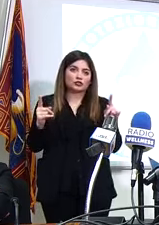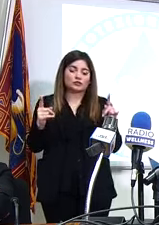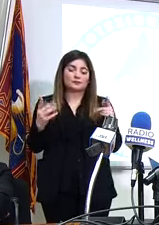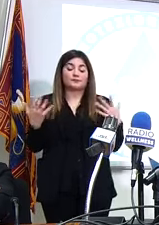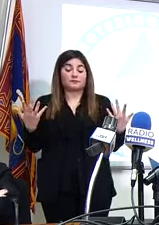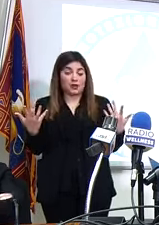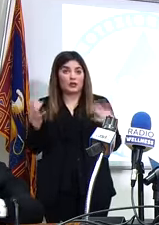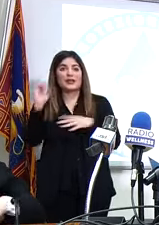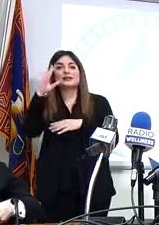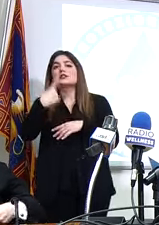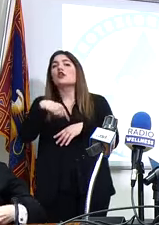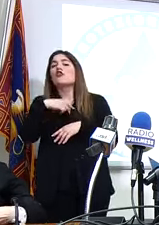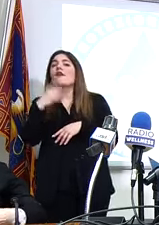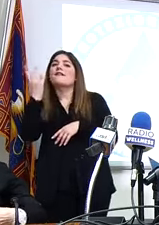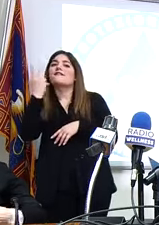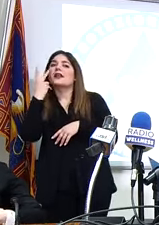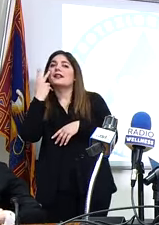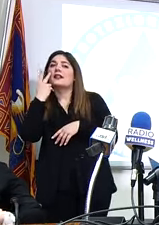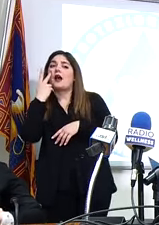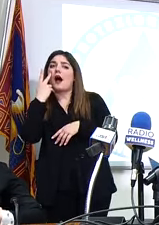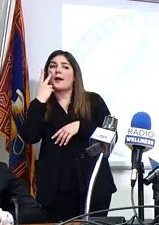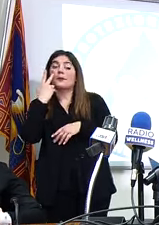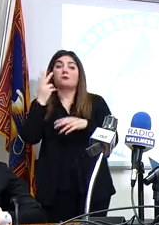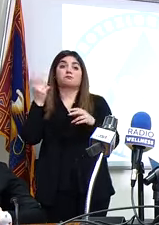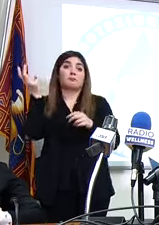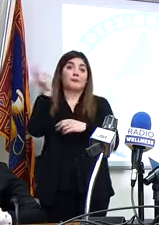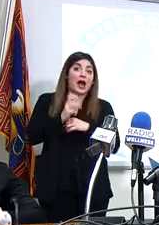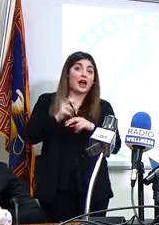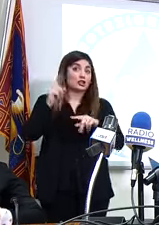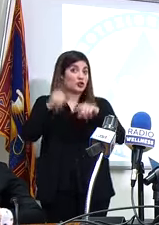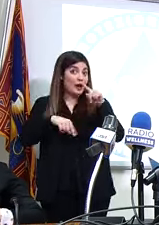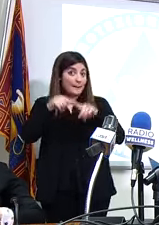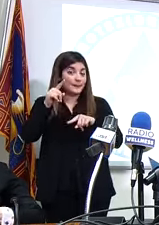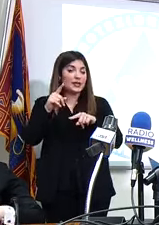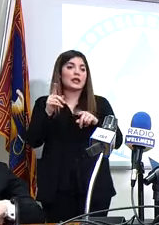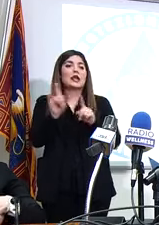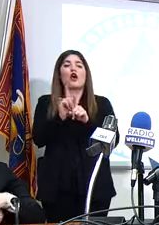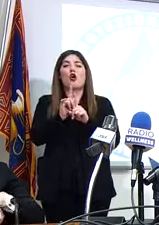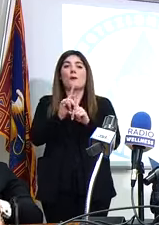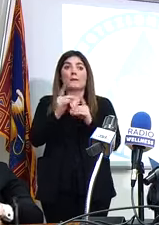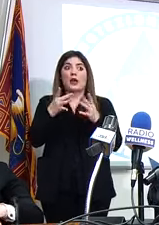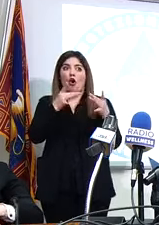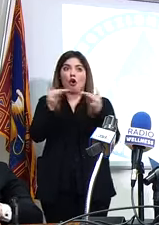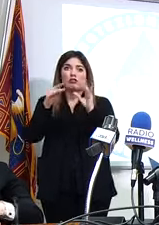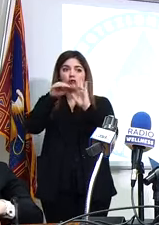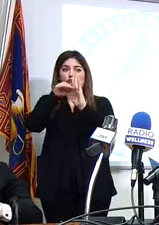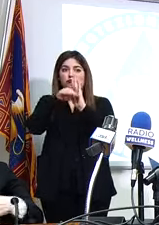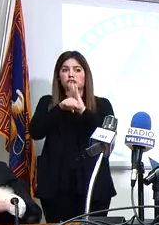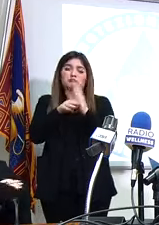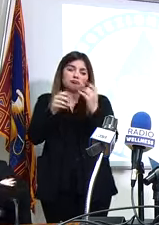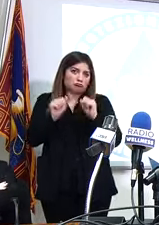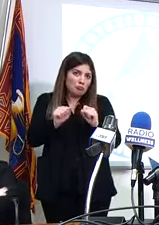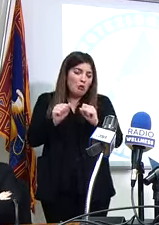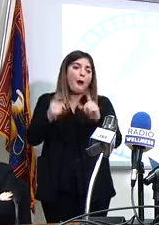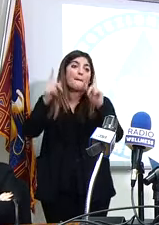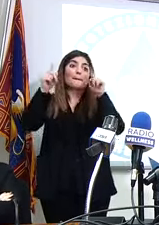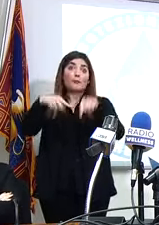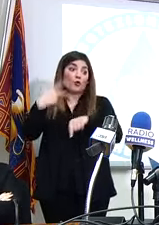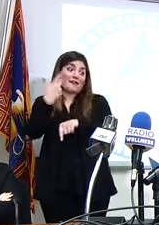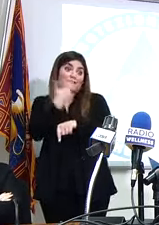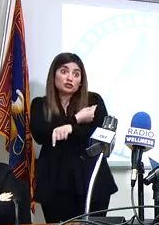un consistente calo a marzo, aprile, ecco, quello che è auspicabile, in più c'è la vaccinazione,